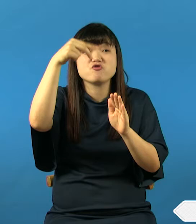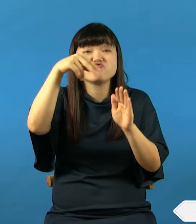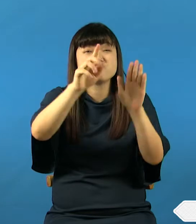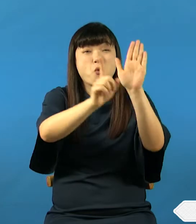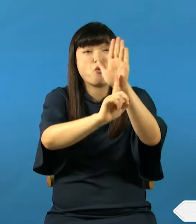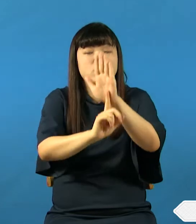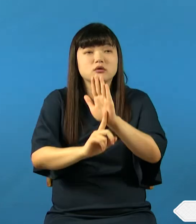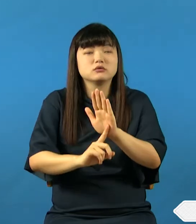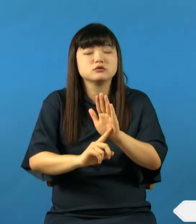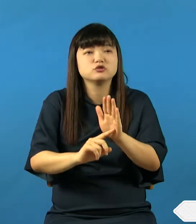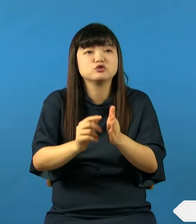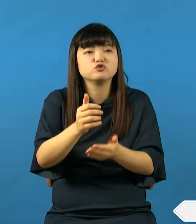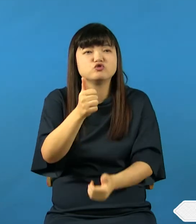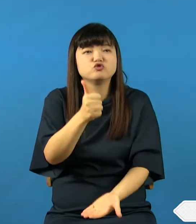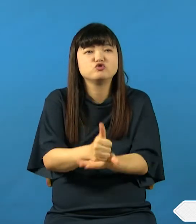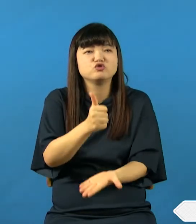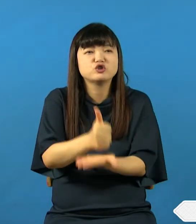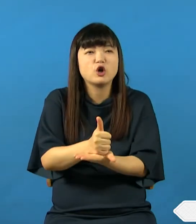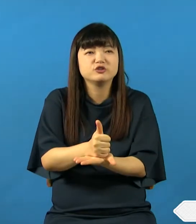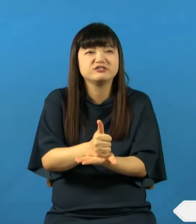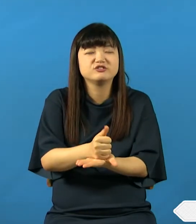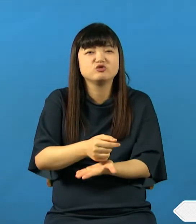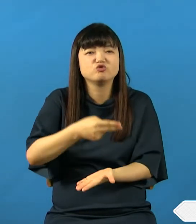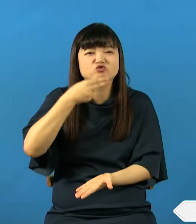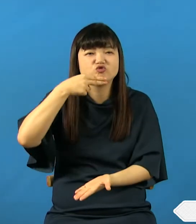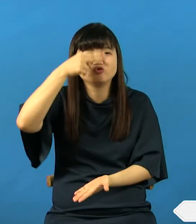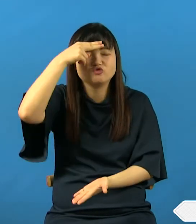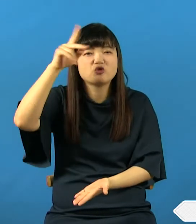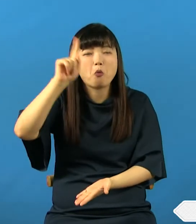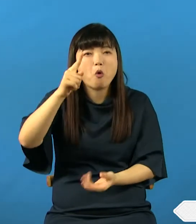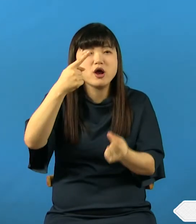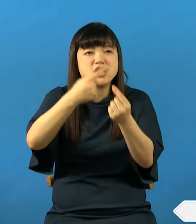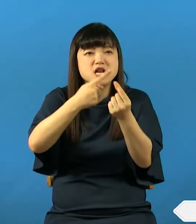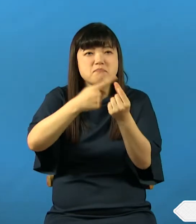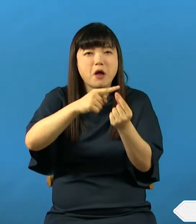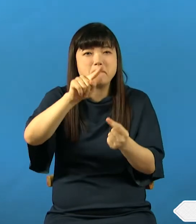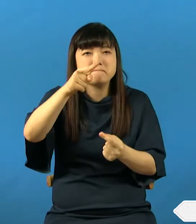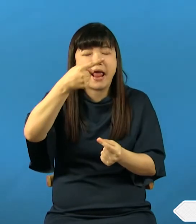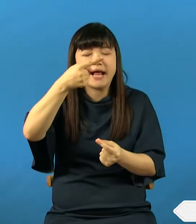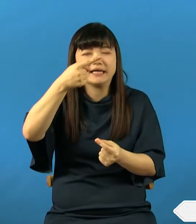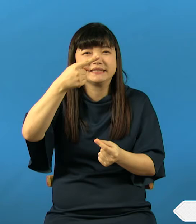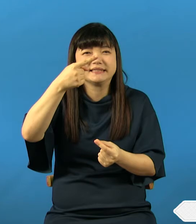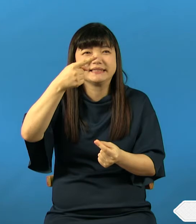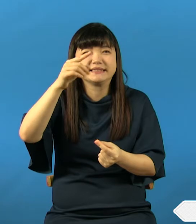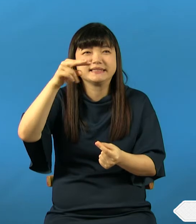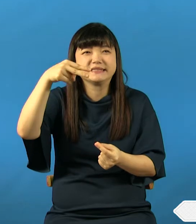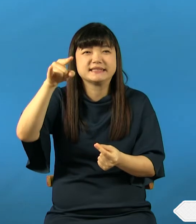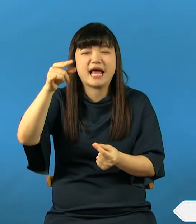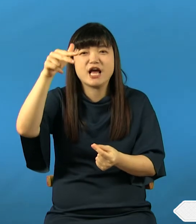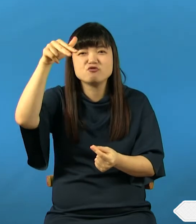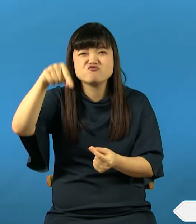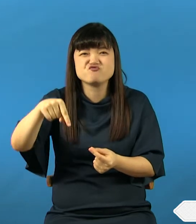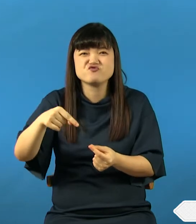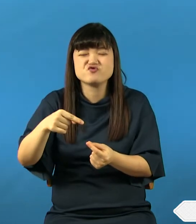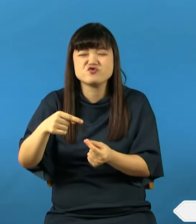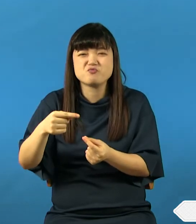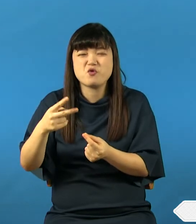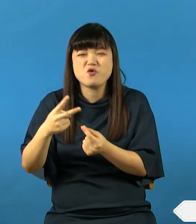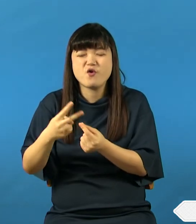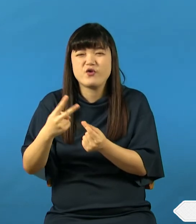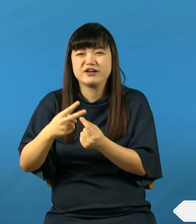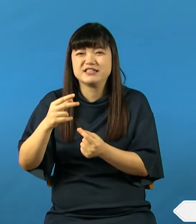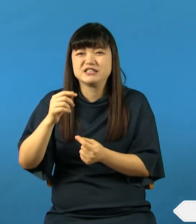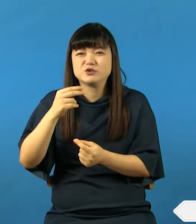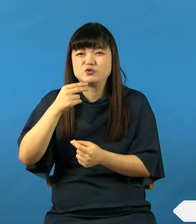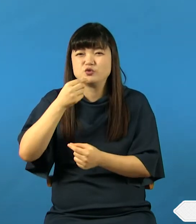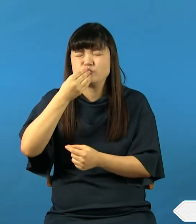딱 붙여놨는데 여호와 이레 추천주 1번 백세주, 2번 참이슬,